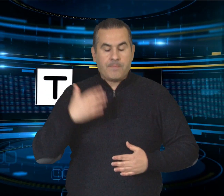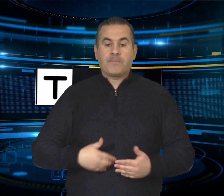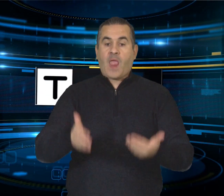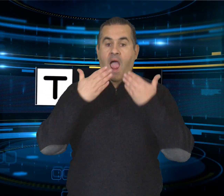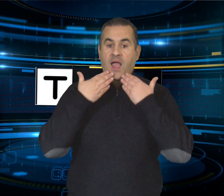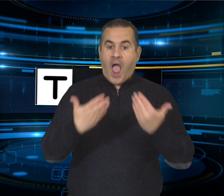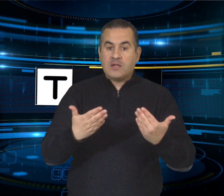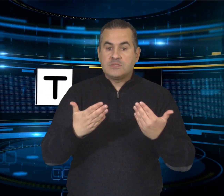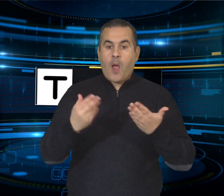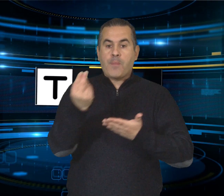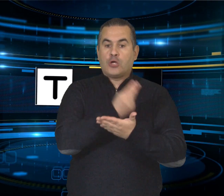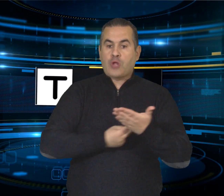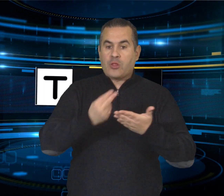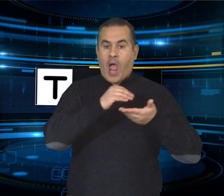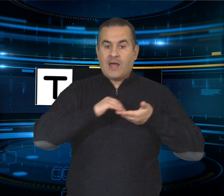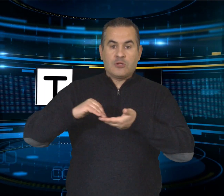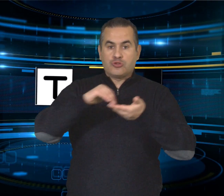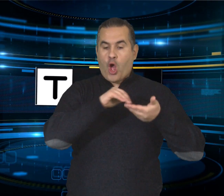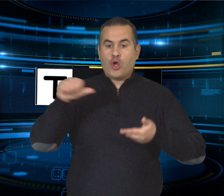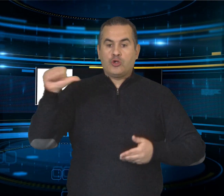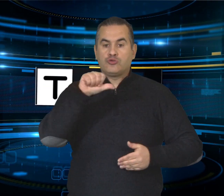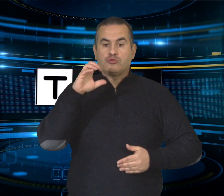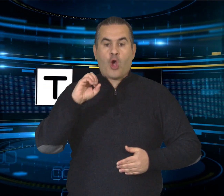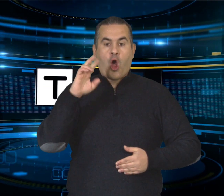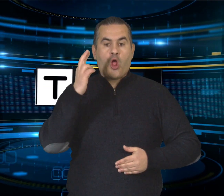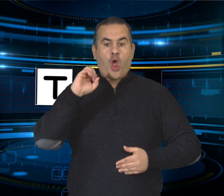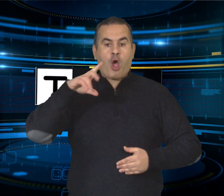realizzata dall'artista Silvano Caria e Samassi, che vuole ispirare serenità nelle donne che